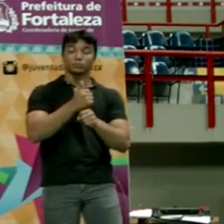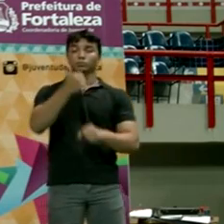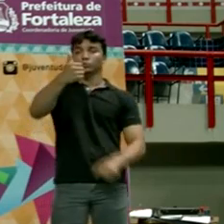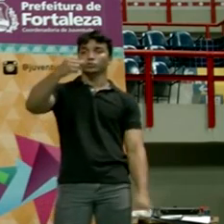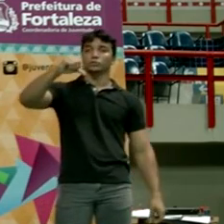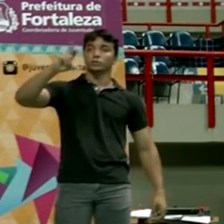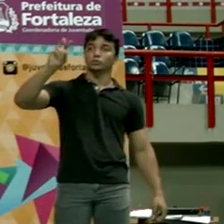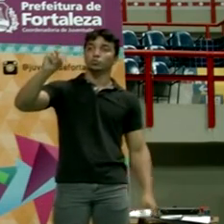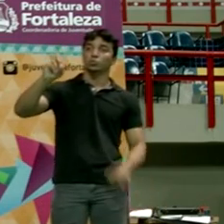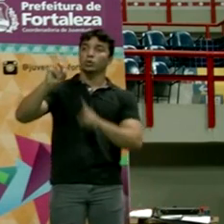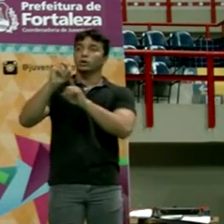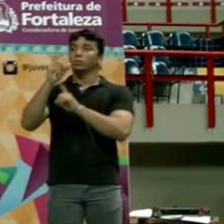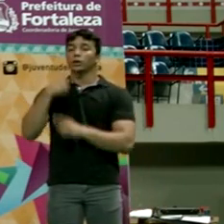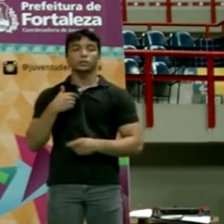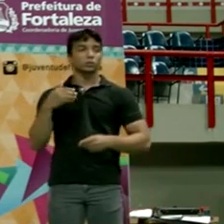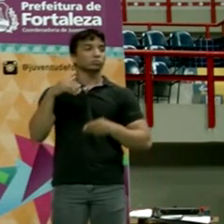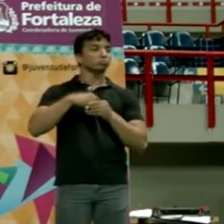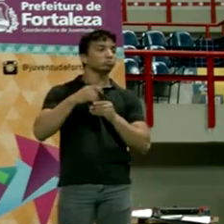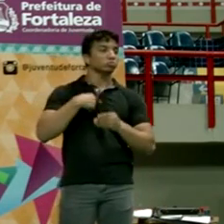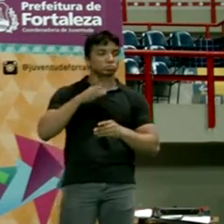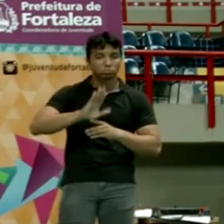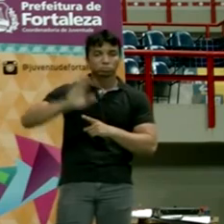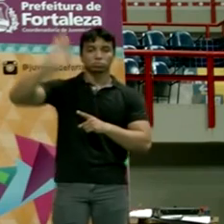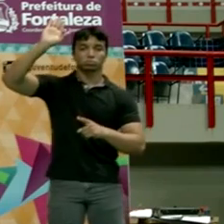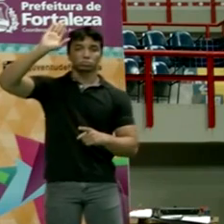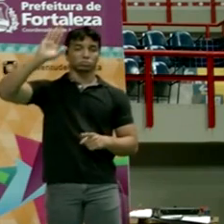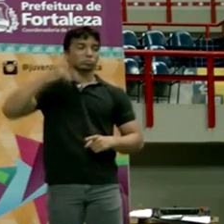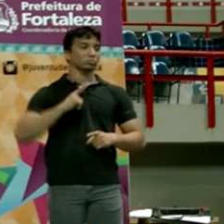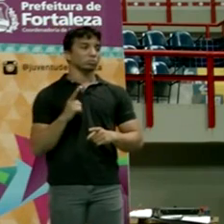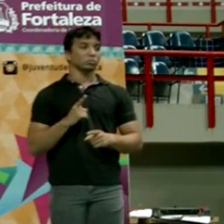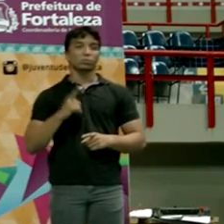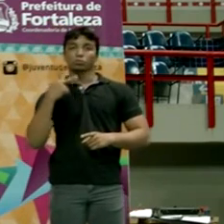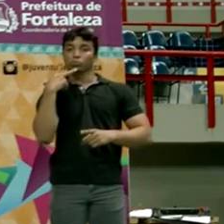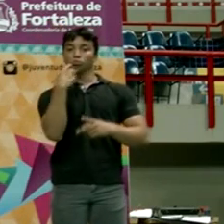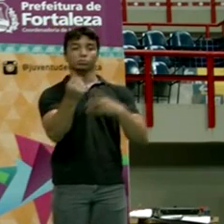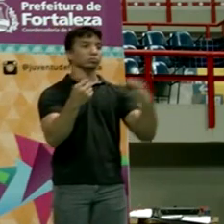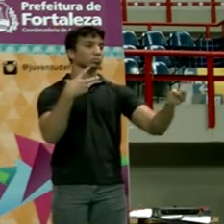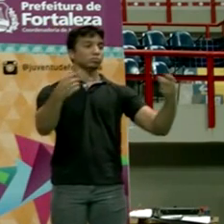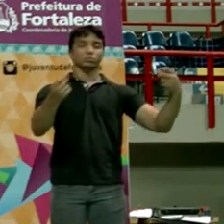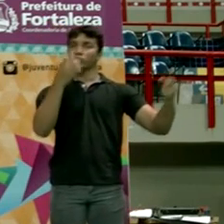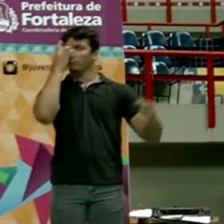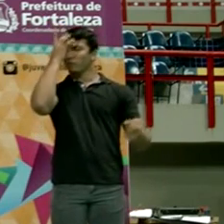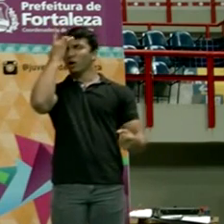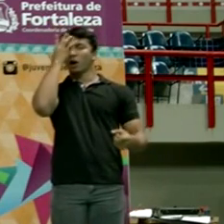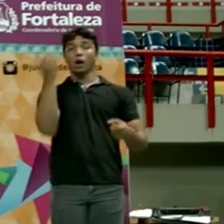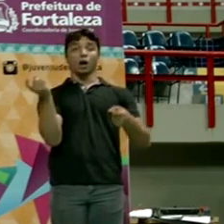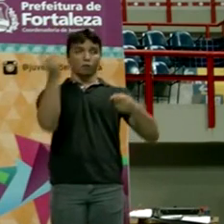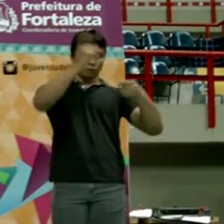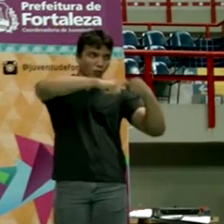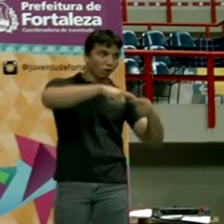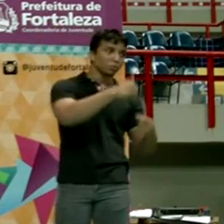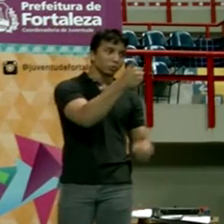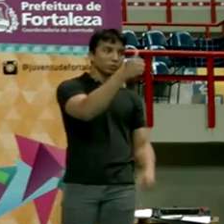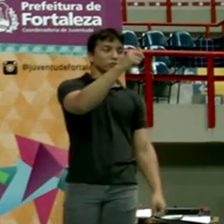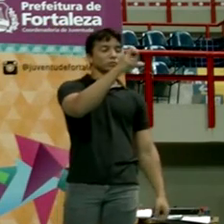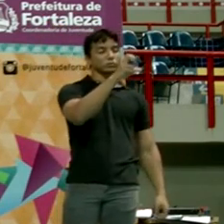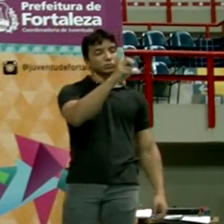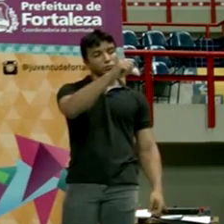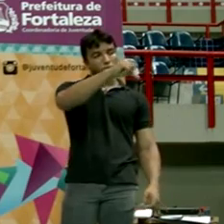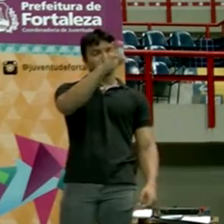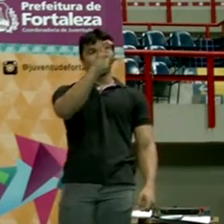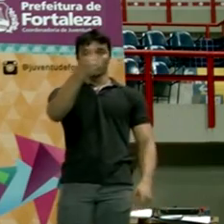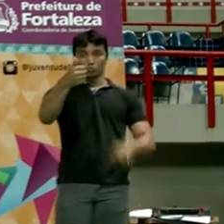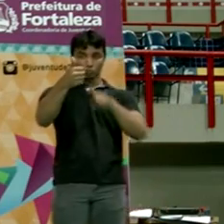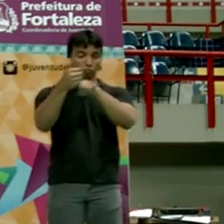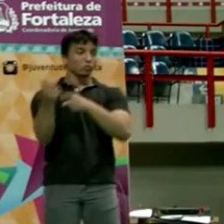50, ele é candidato a presidente. E ganha facilmente. Aí Getúlio volta em 51,